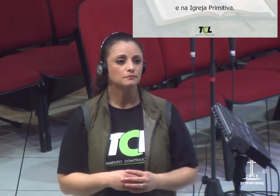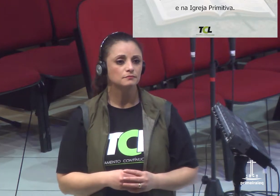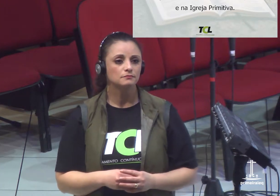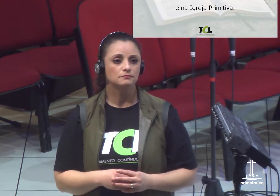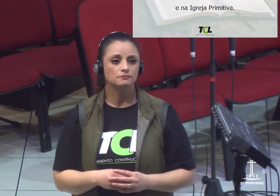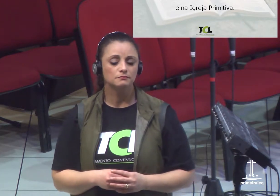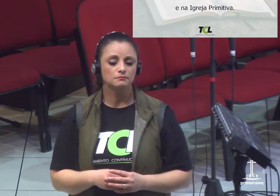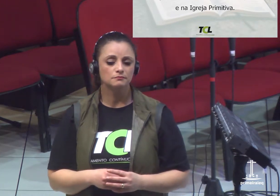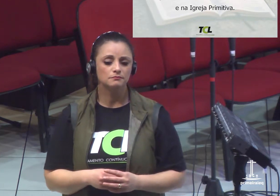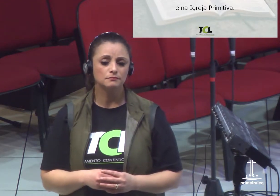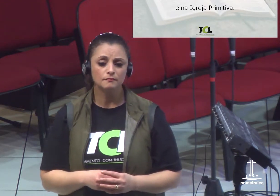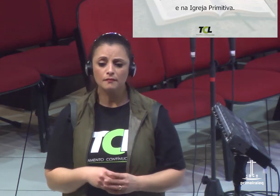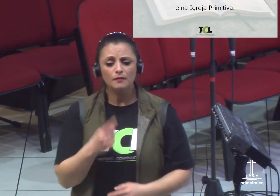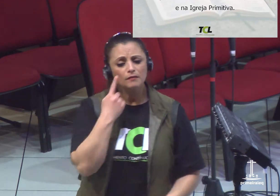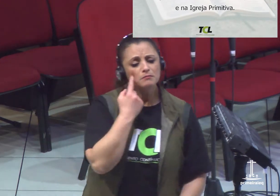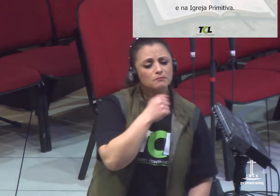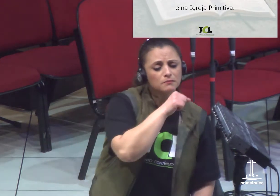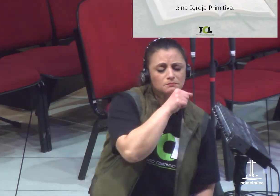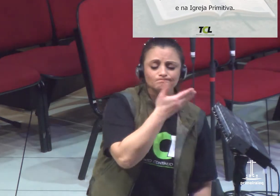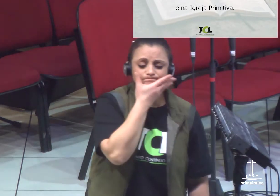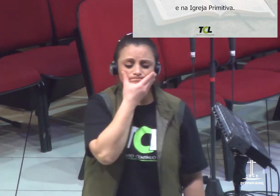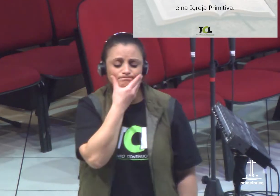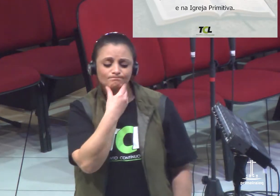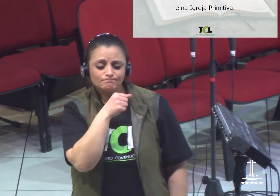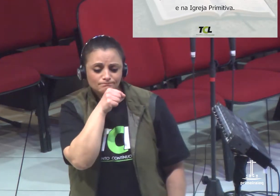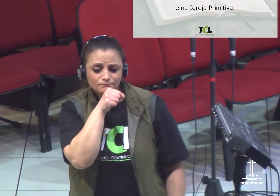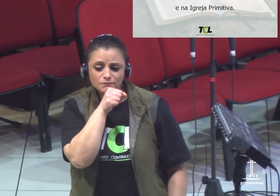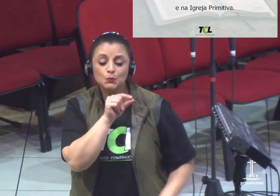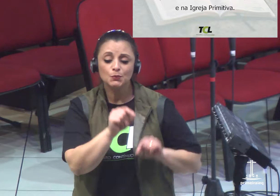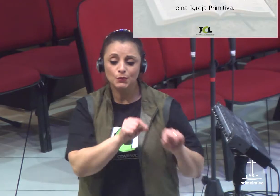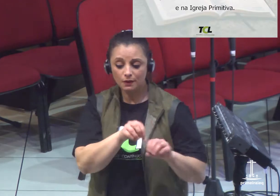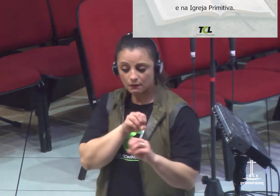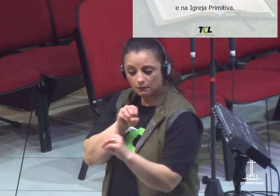tenham pais espirituais, tenham mães espirituais.